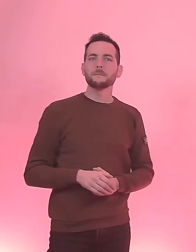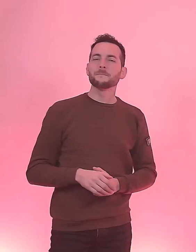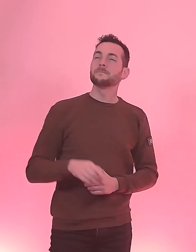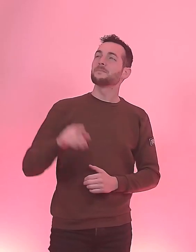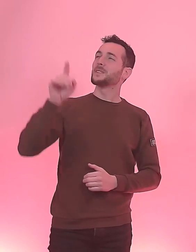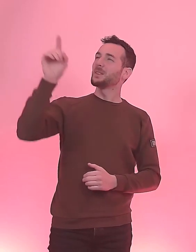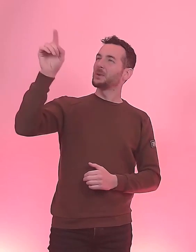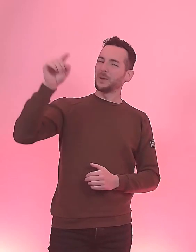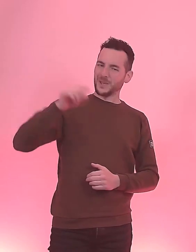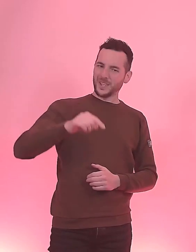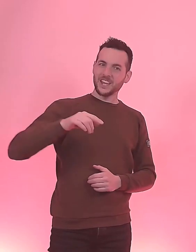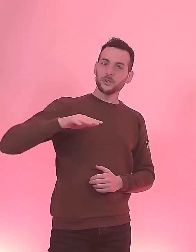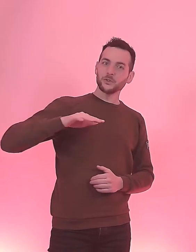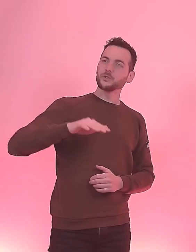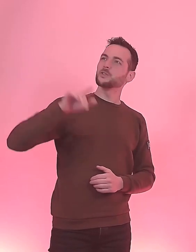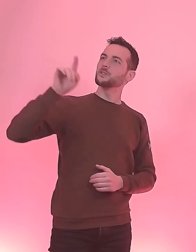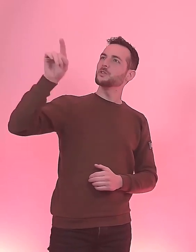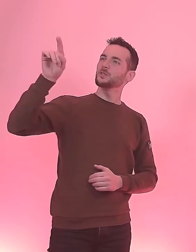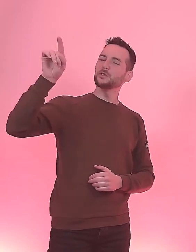hier